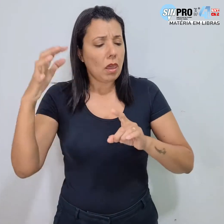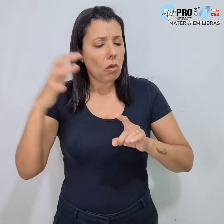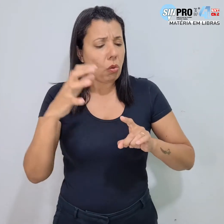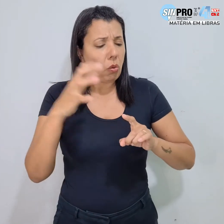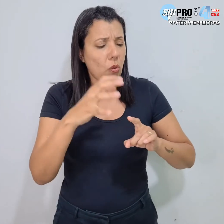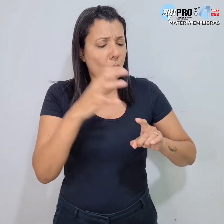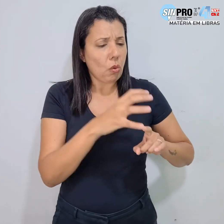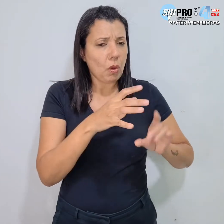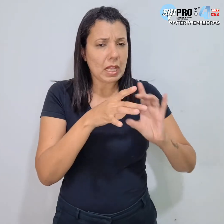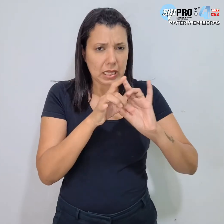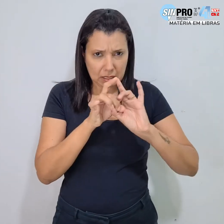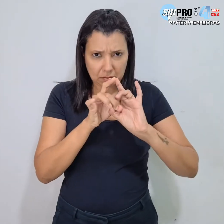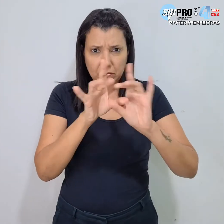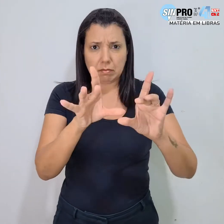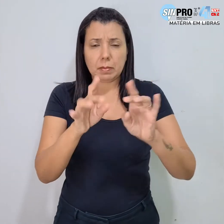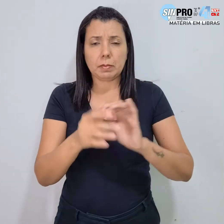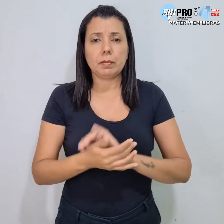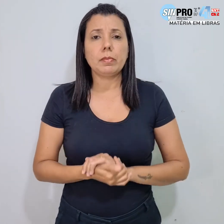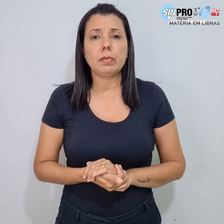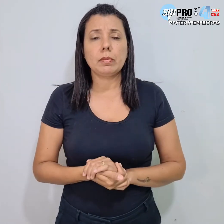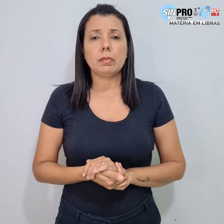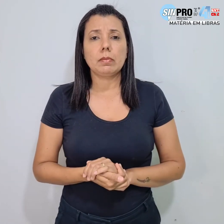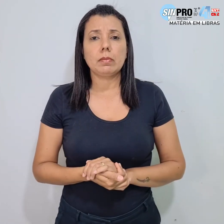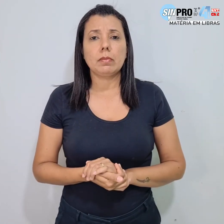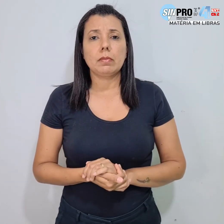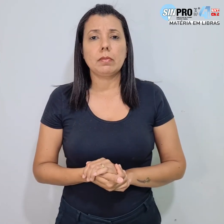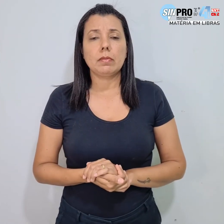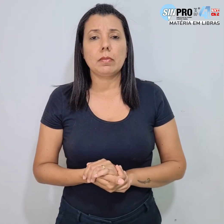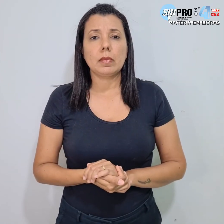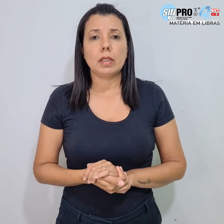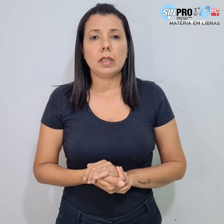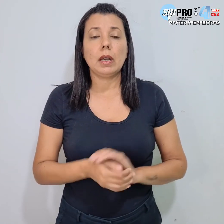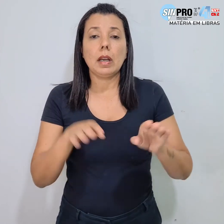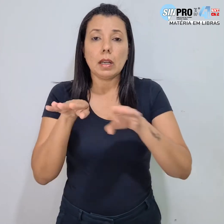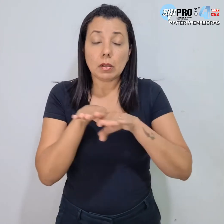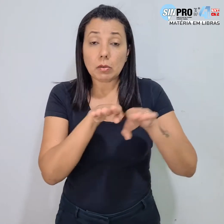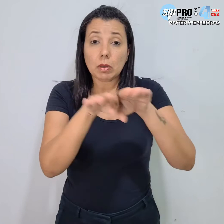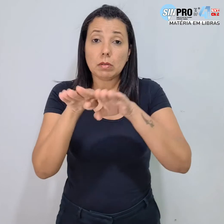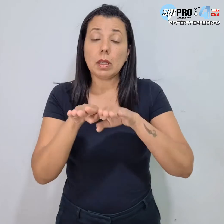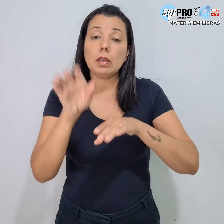em atacar as liberdades, a laicidade do Estado,